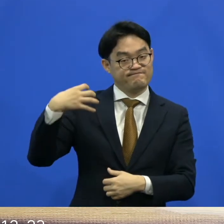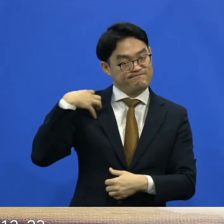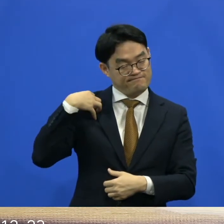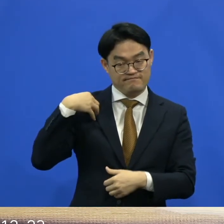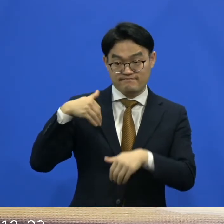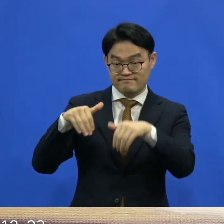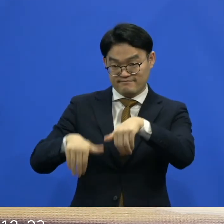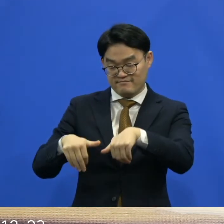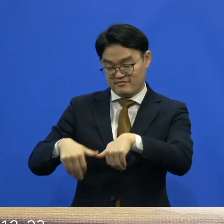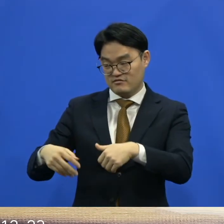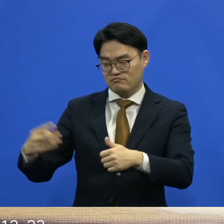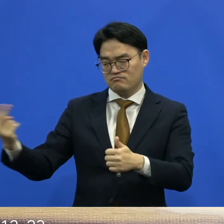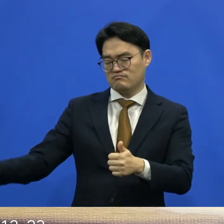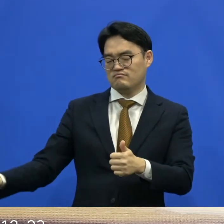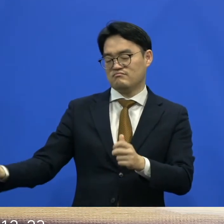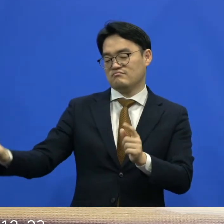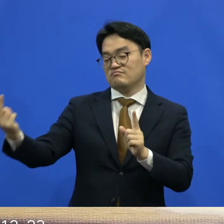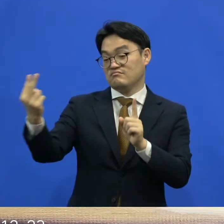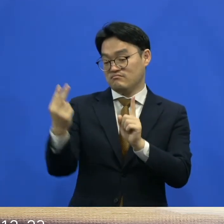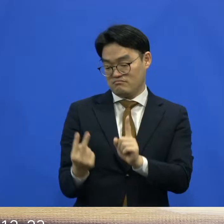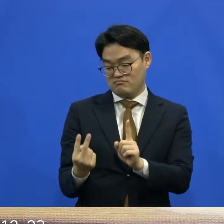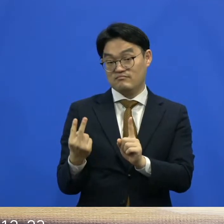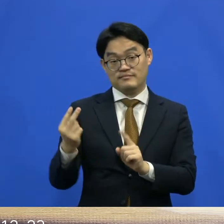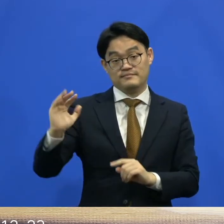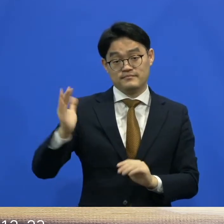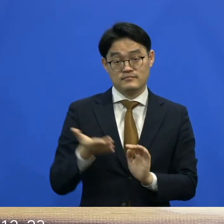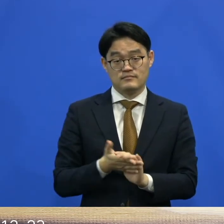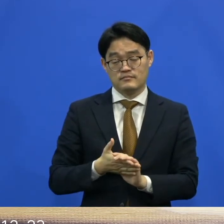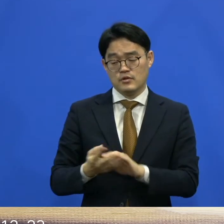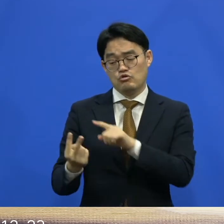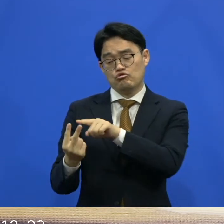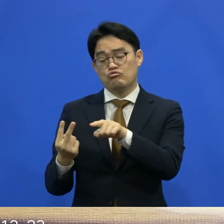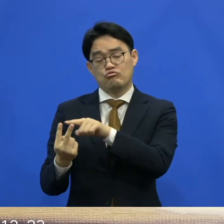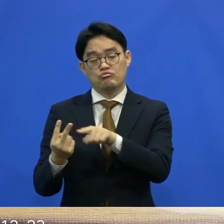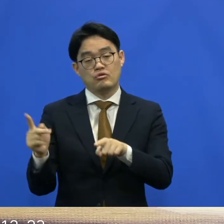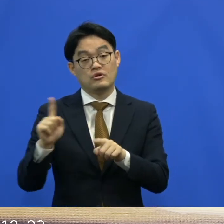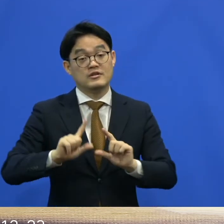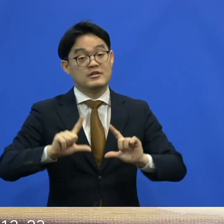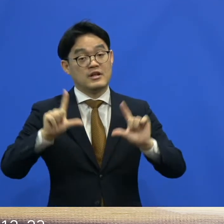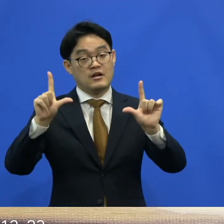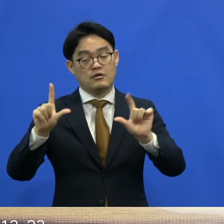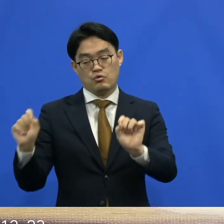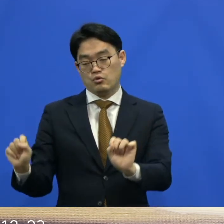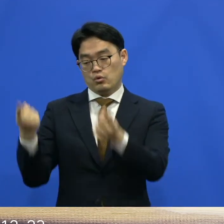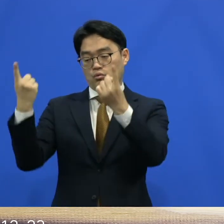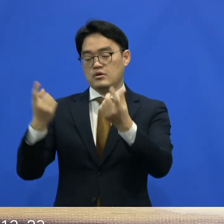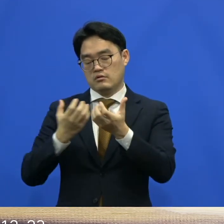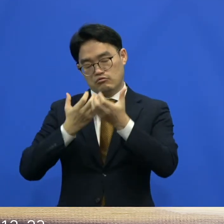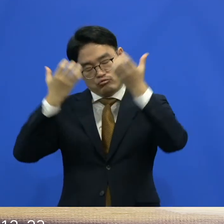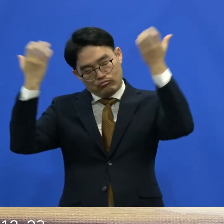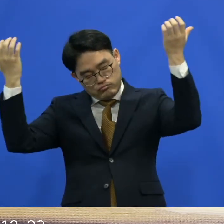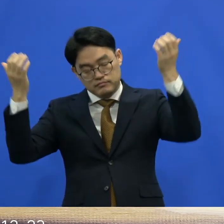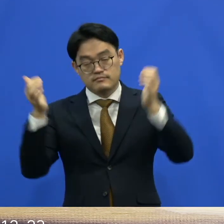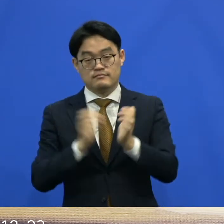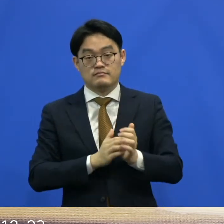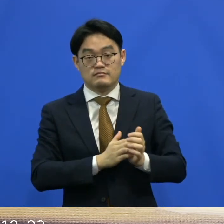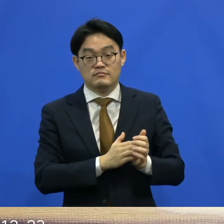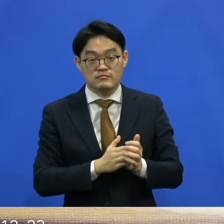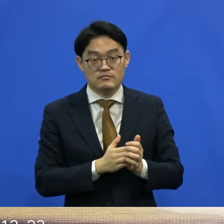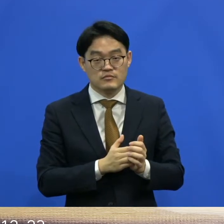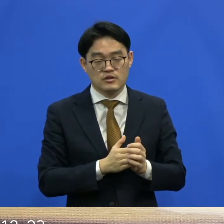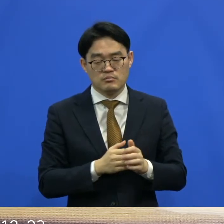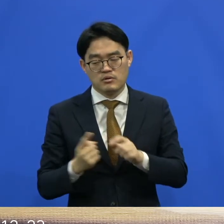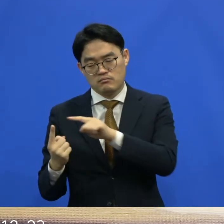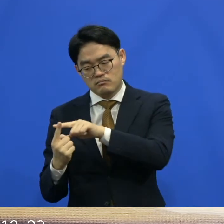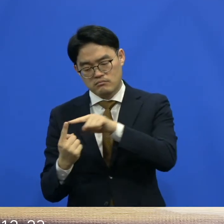들어온 것이죠. 자, 그런데 어느 날 이들이 꿈을 꿉니다. 동시에 꿈을 꿔요. 그리고 그 꿈이 무엇인지